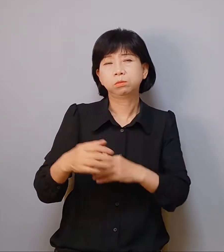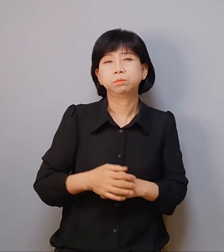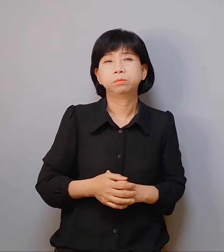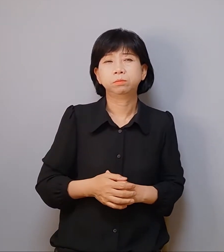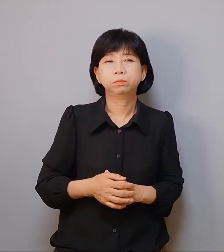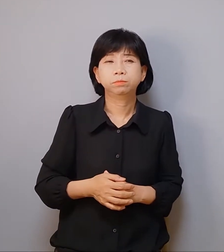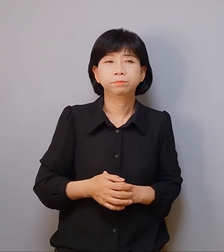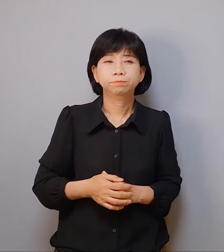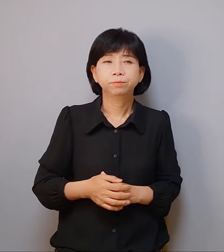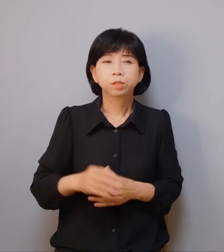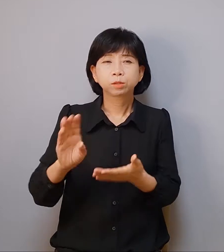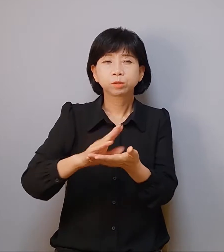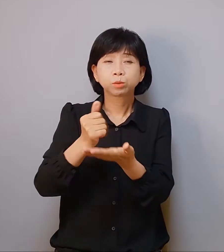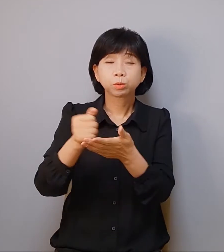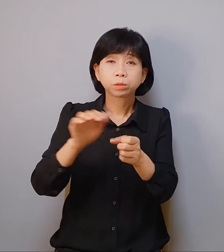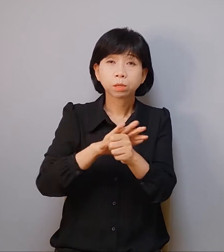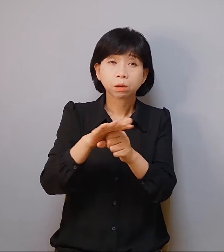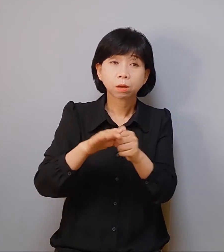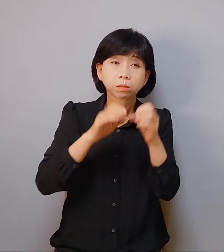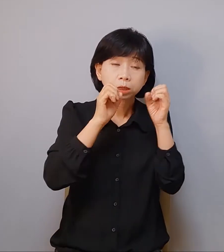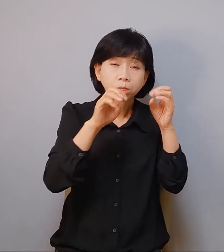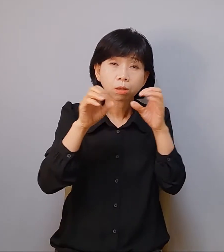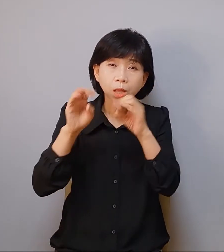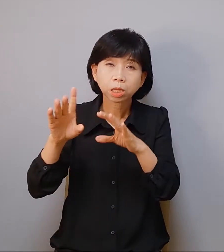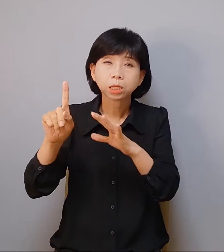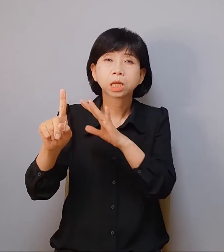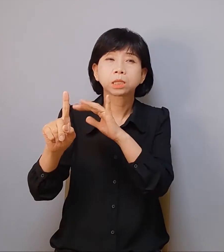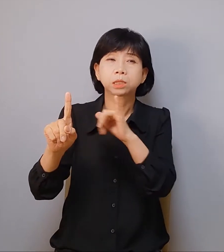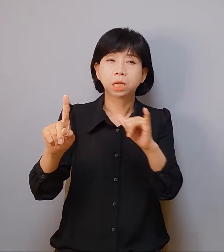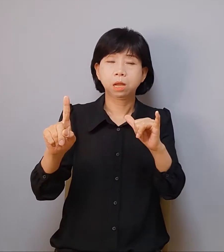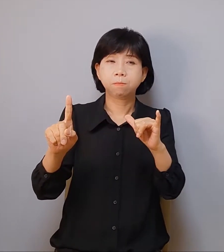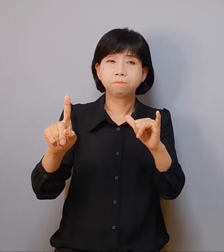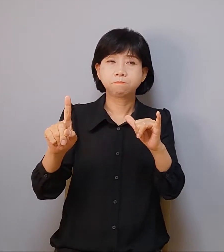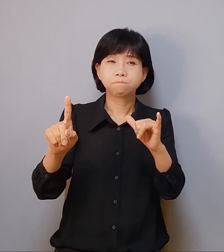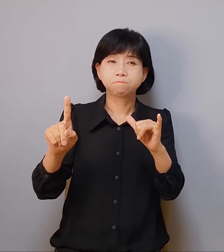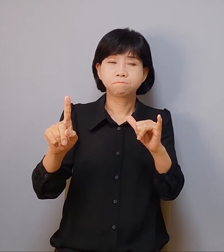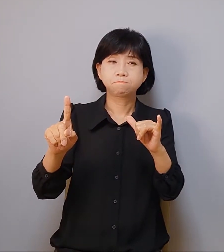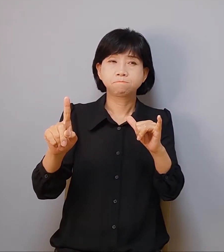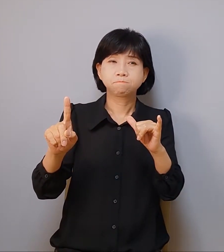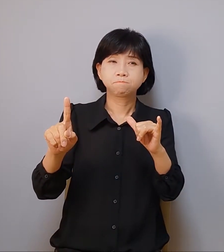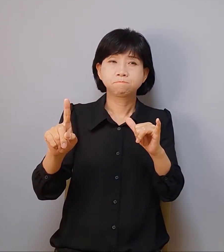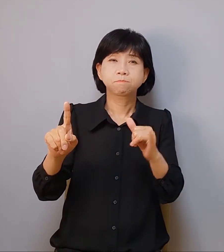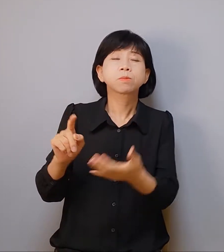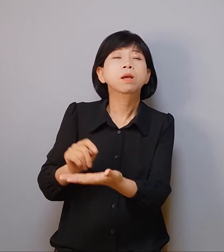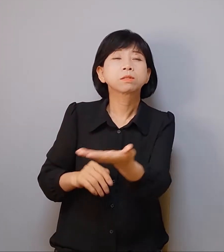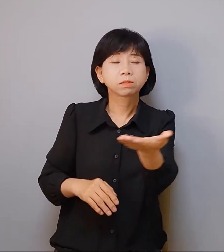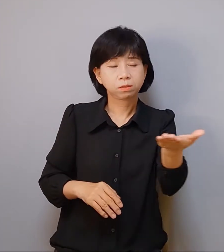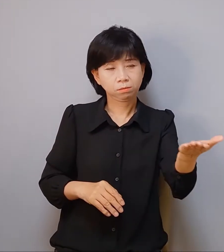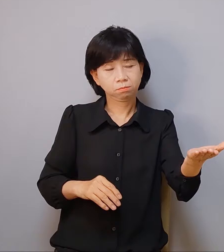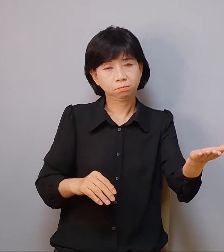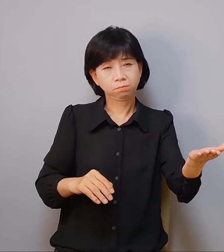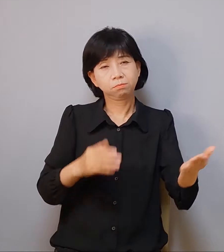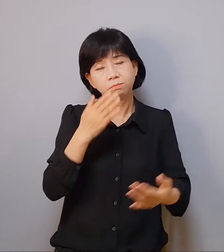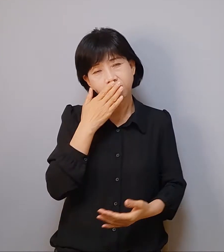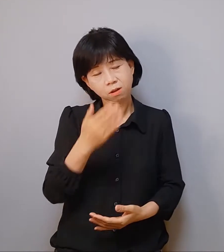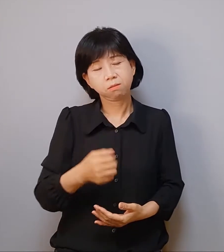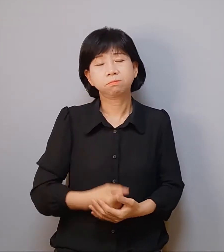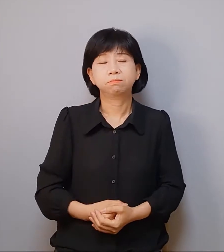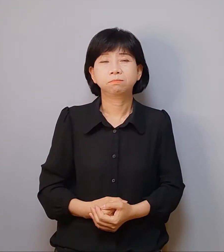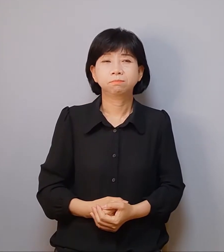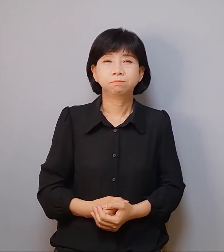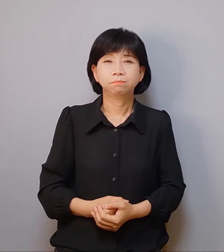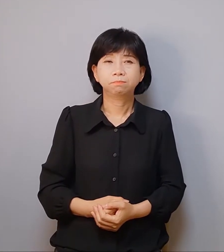관심, 그리스도의 사랑을 전해주는 한 사람. 당신도 그 한 사람이 될 수